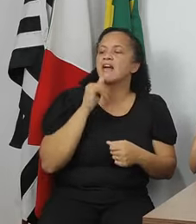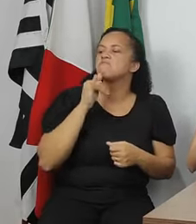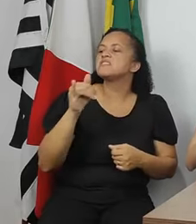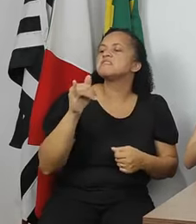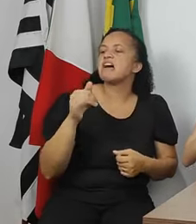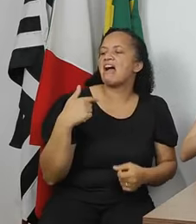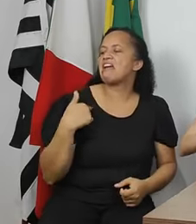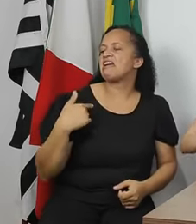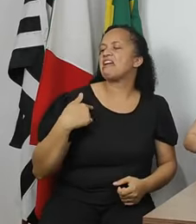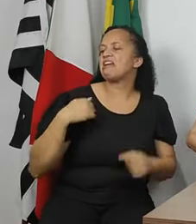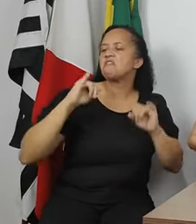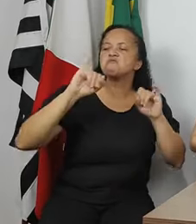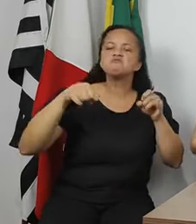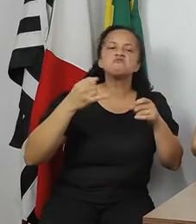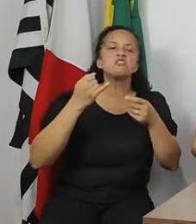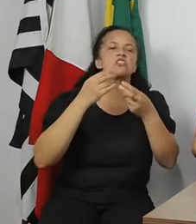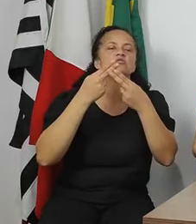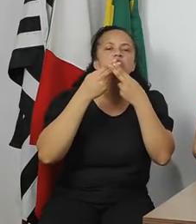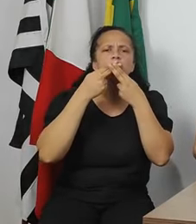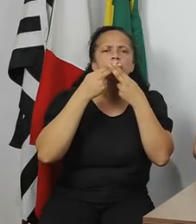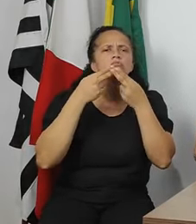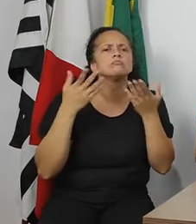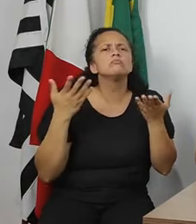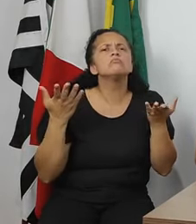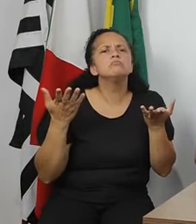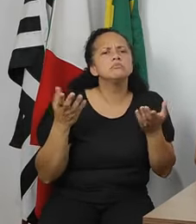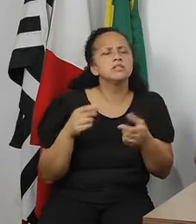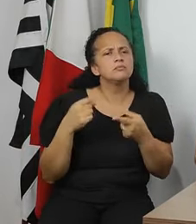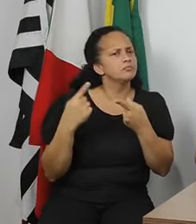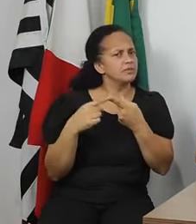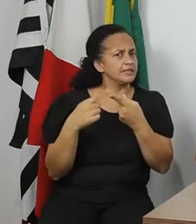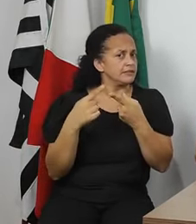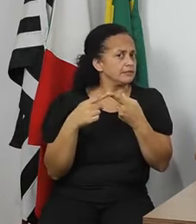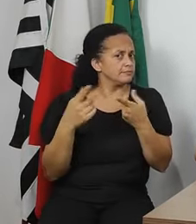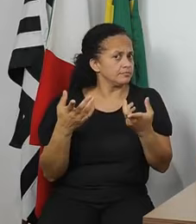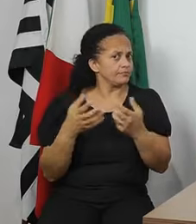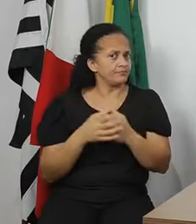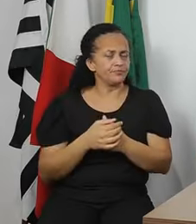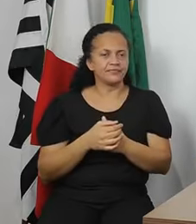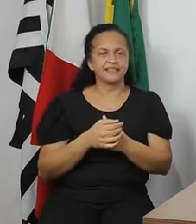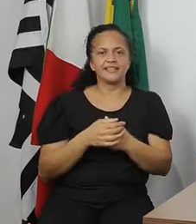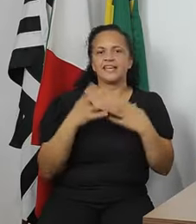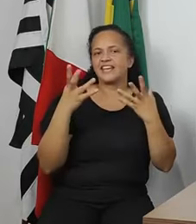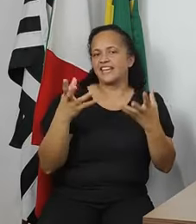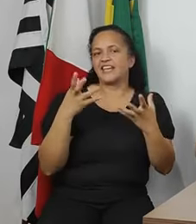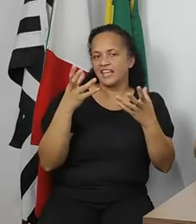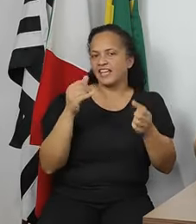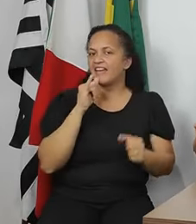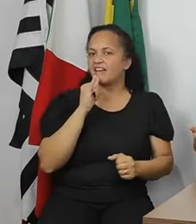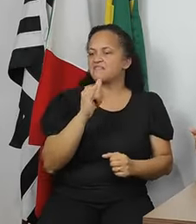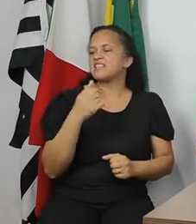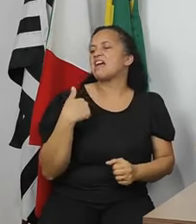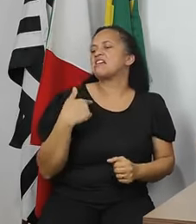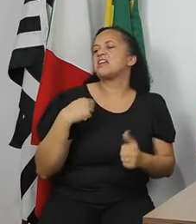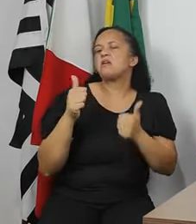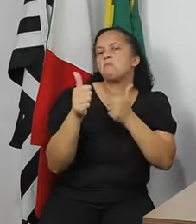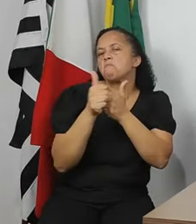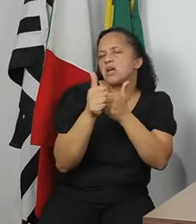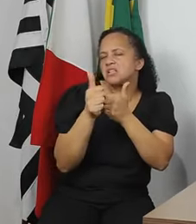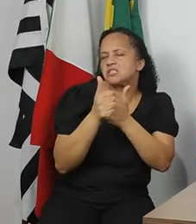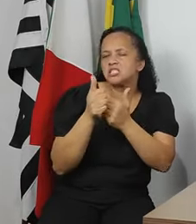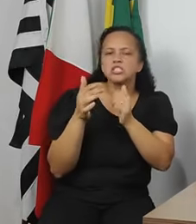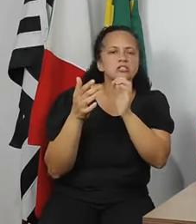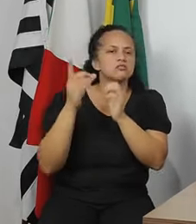que é a intenção que está por trás disso? Né? A intenção é de demonstrar, nossa, estou me aproximando de Deus, estou jejuando, sou